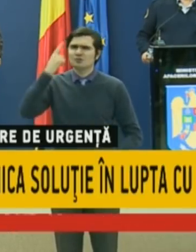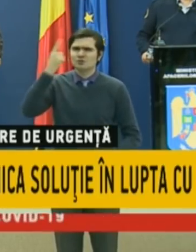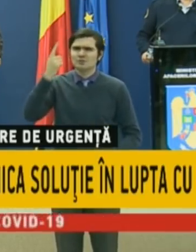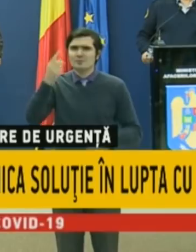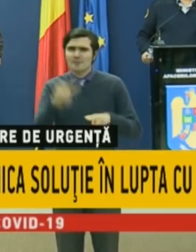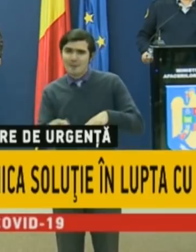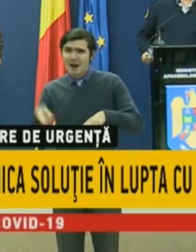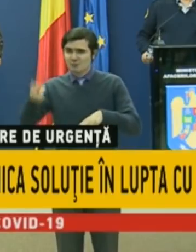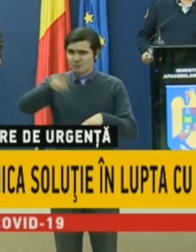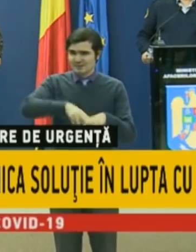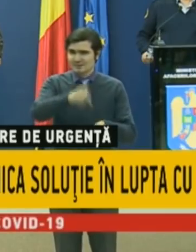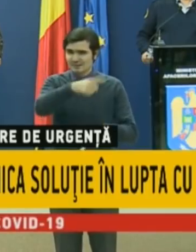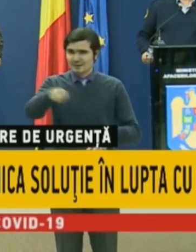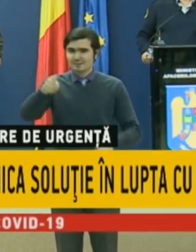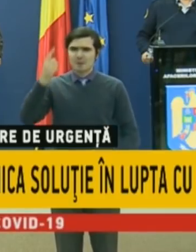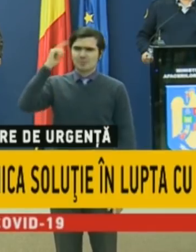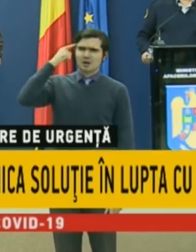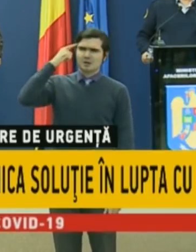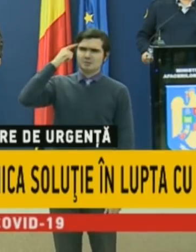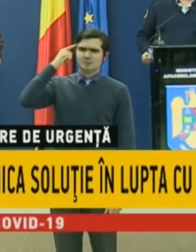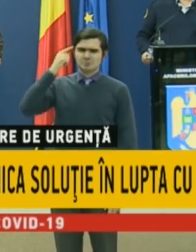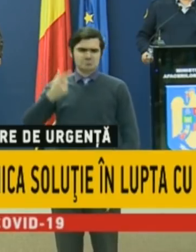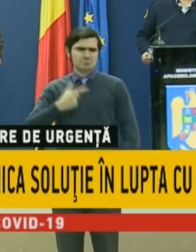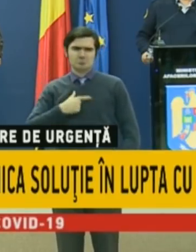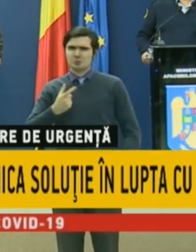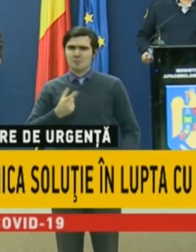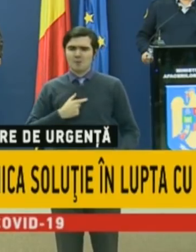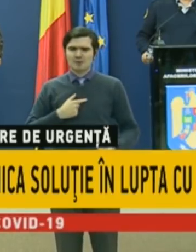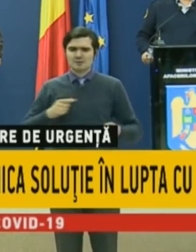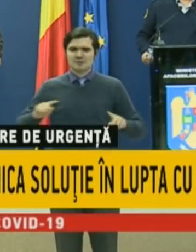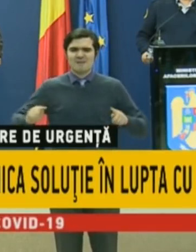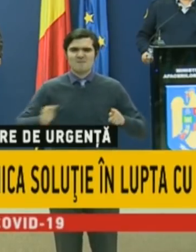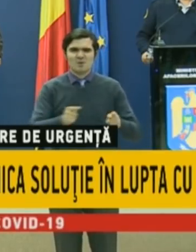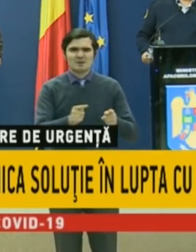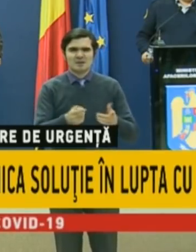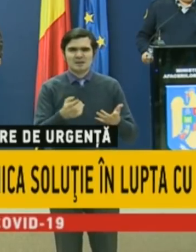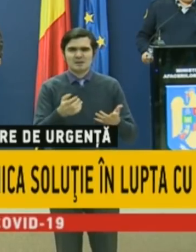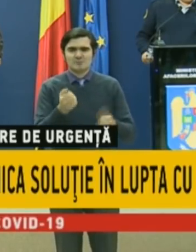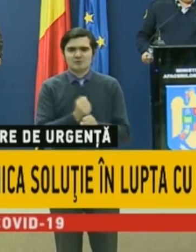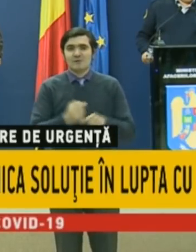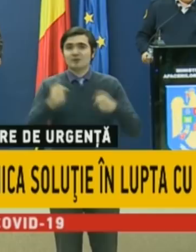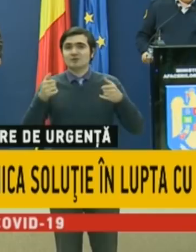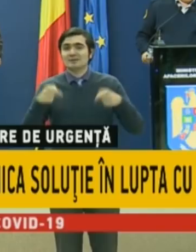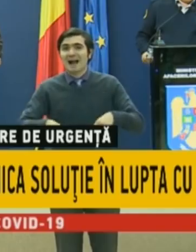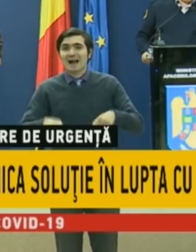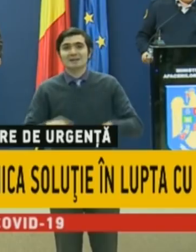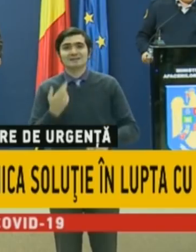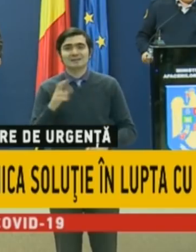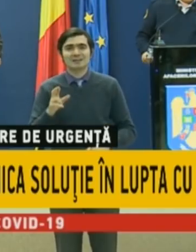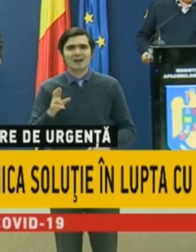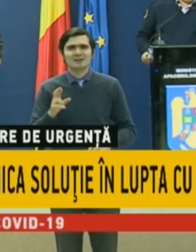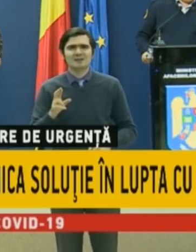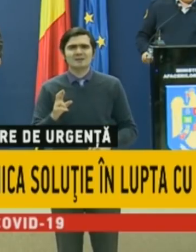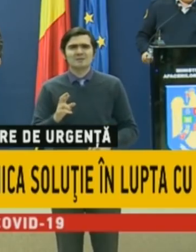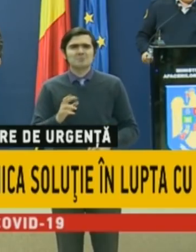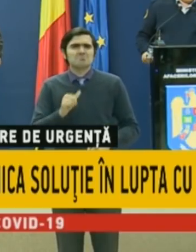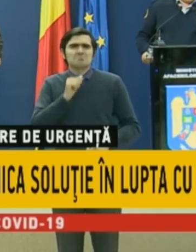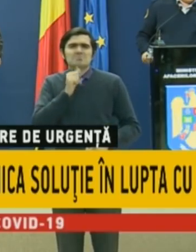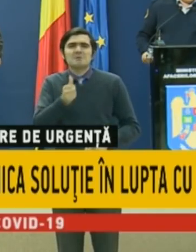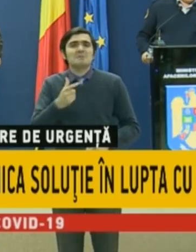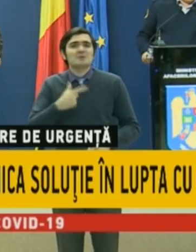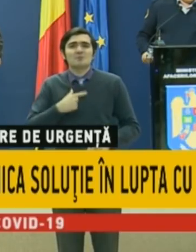majoritatea gândiți că nu are cum să influențeze ceea ce faceți azi, dar nimic nu are cum să vă